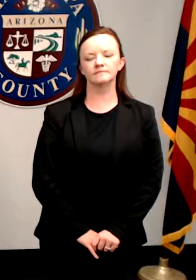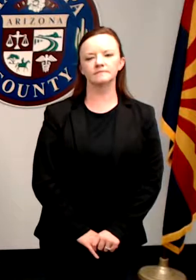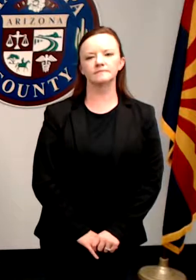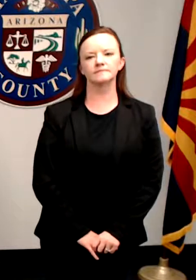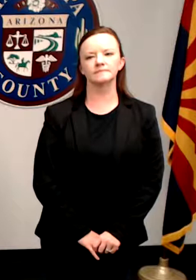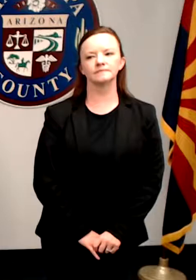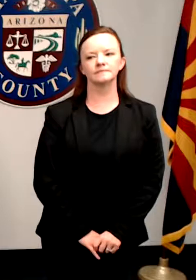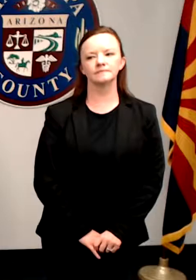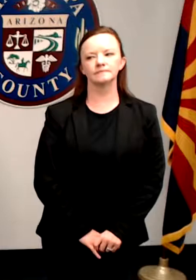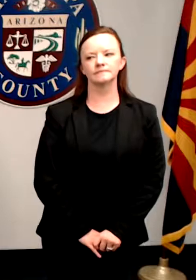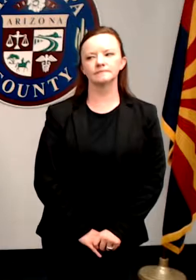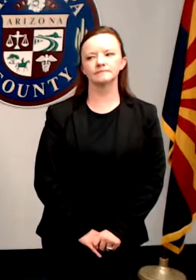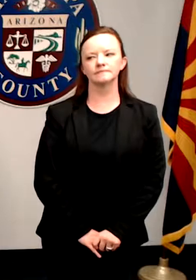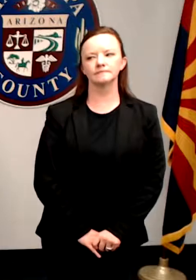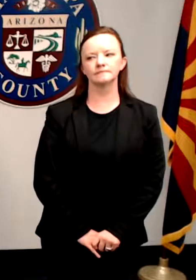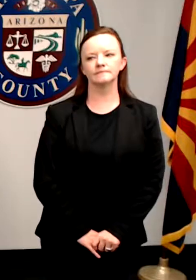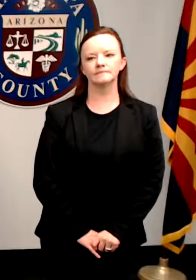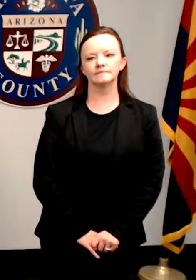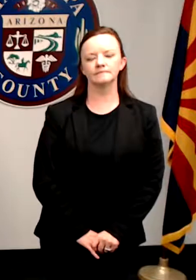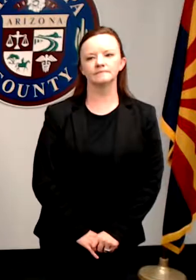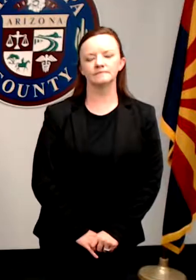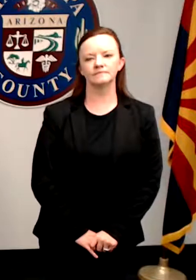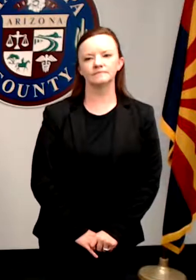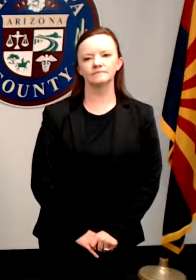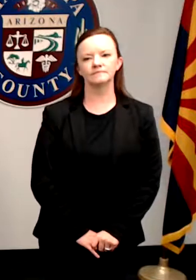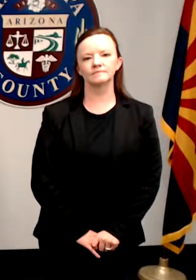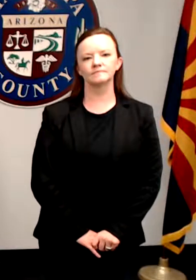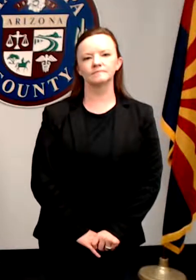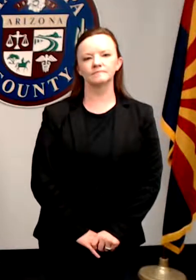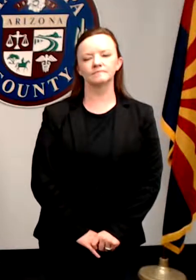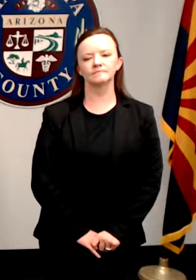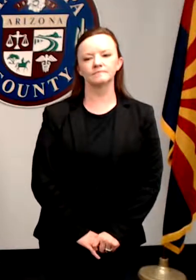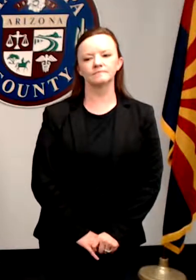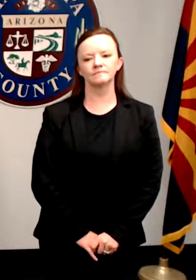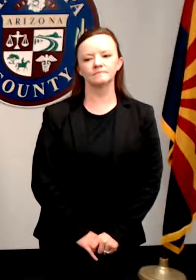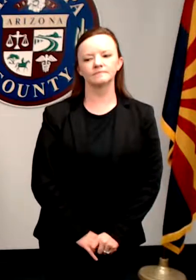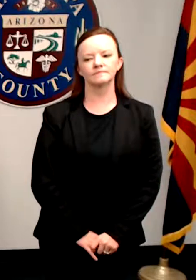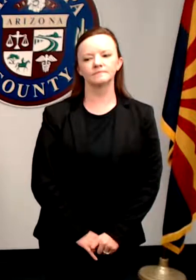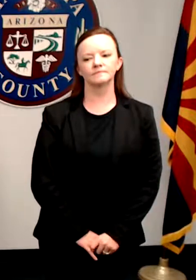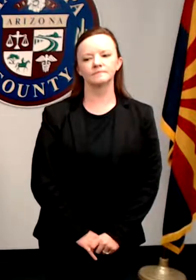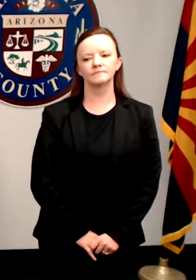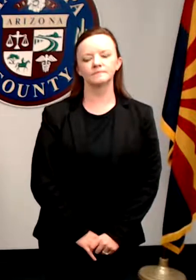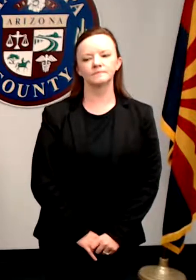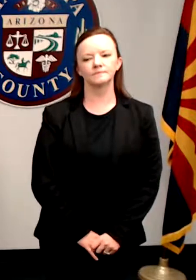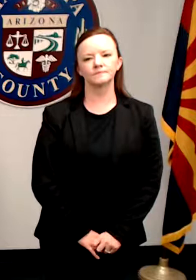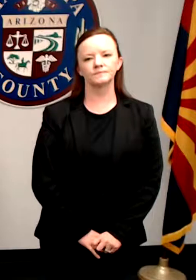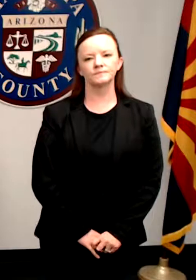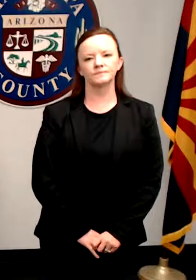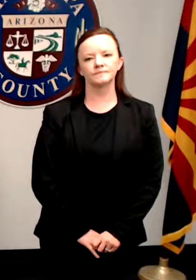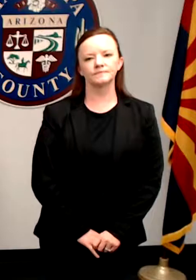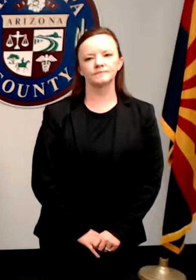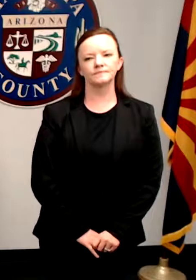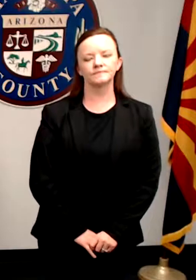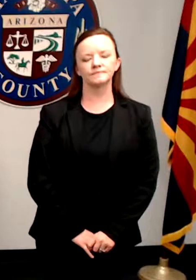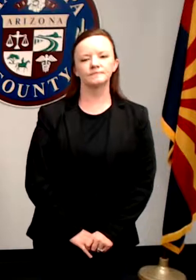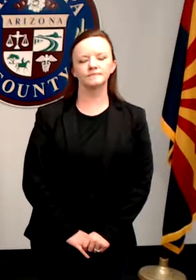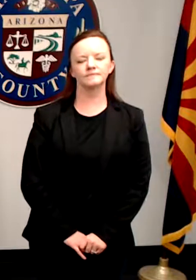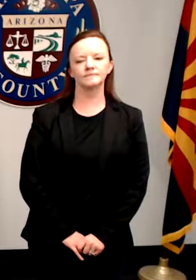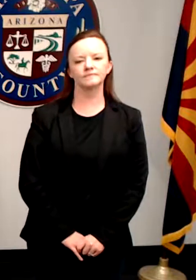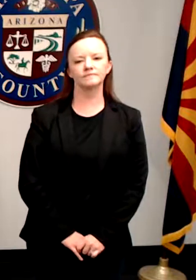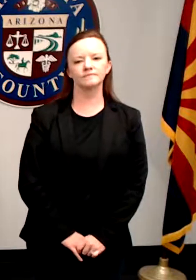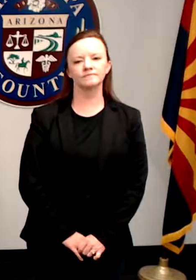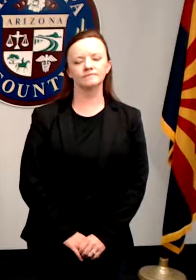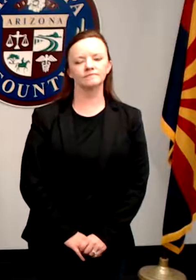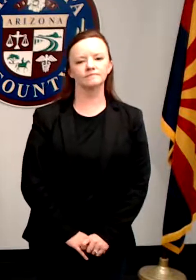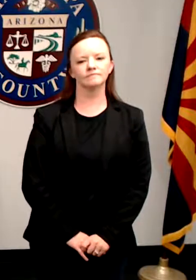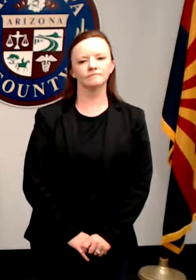sitios. El trabajo de Condado Maricopa en este momento solamente estamos colaborando con el Departamento de Salud de Servicios de Salud del Estado.